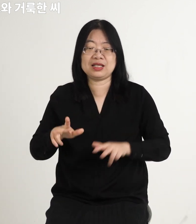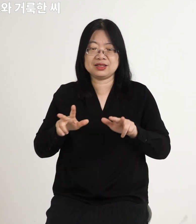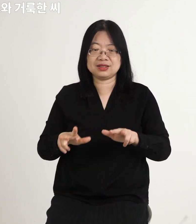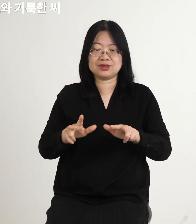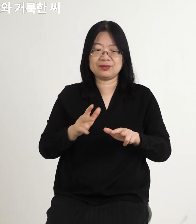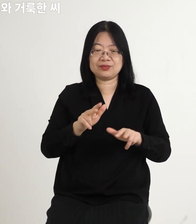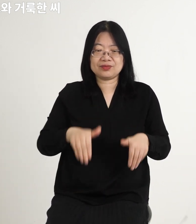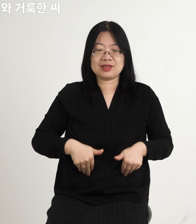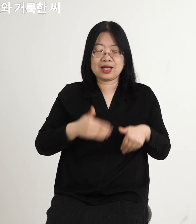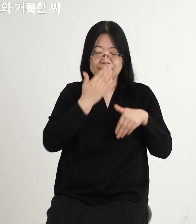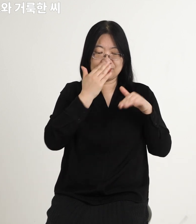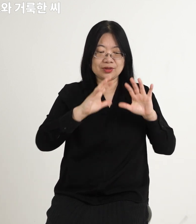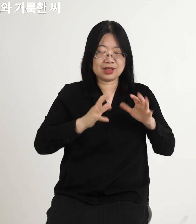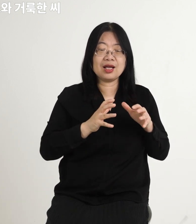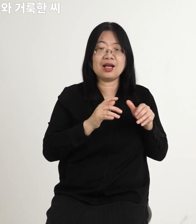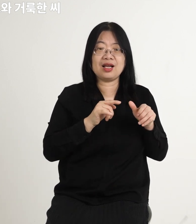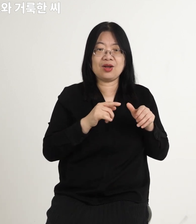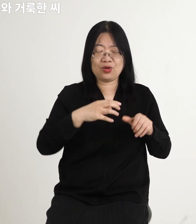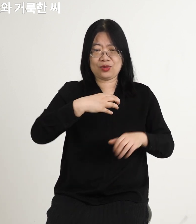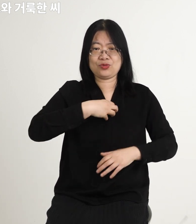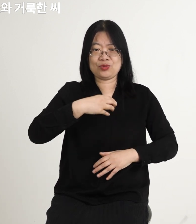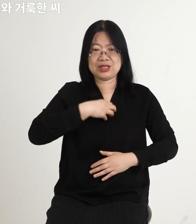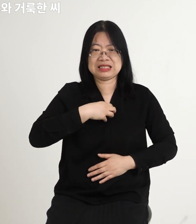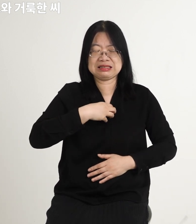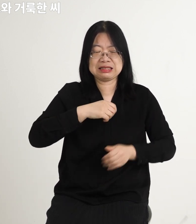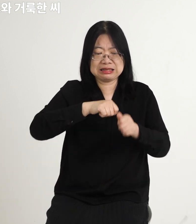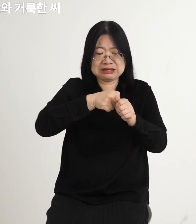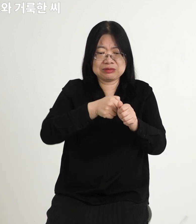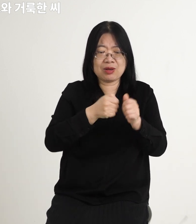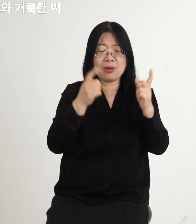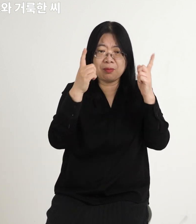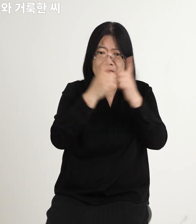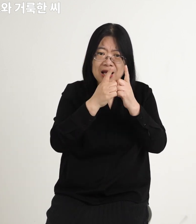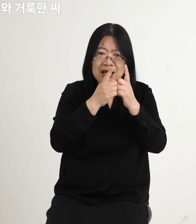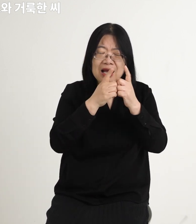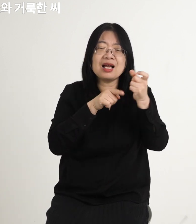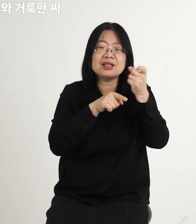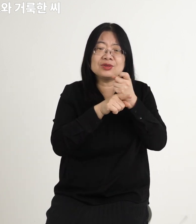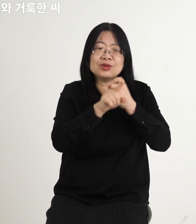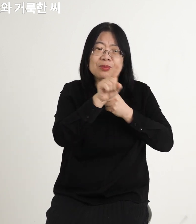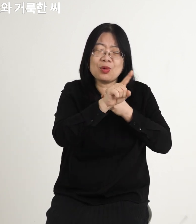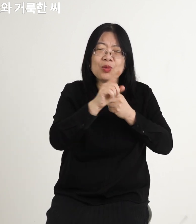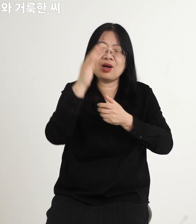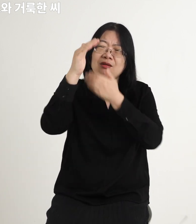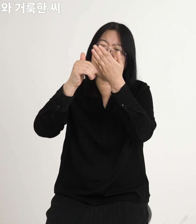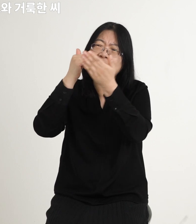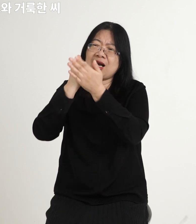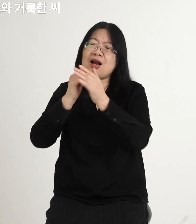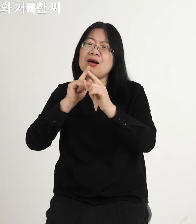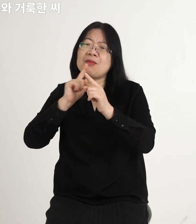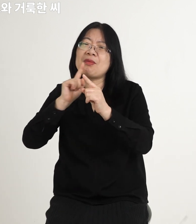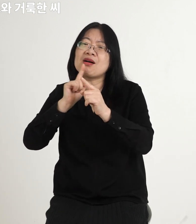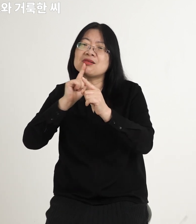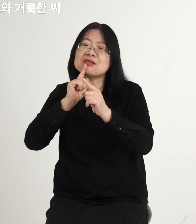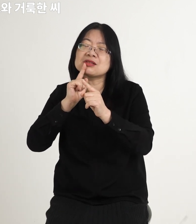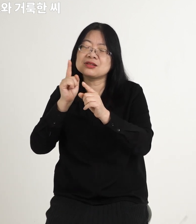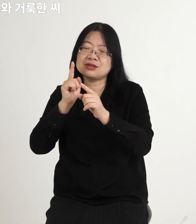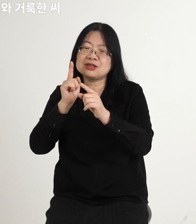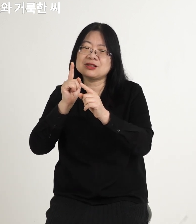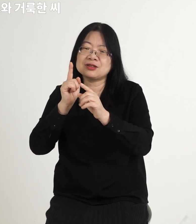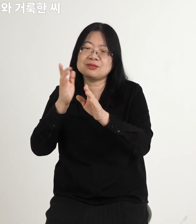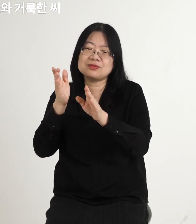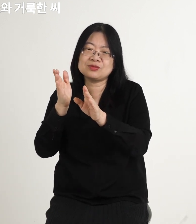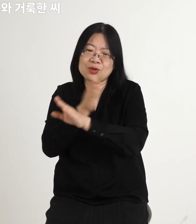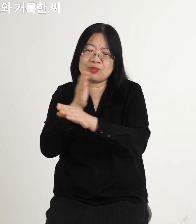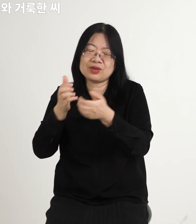유다가 이런 위기와 징벌을 만나야 했던 이유는 하나님의 말씀에서 떠나 있기